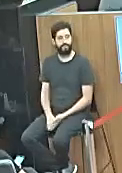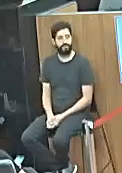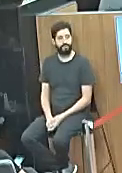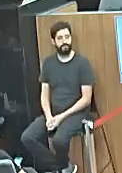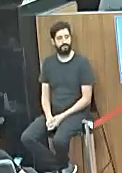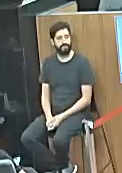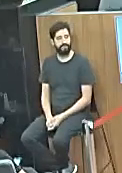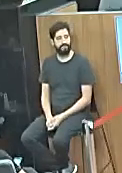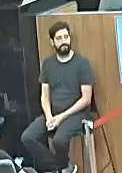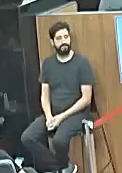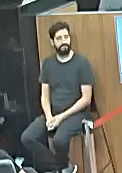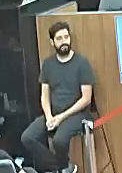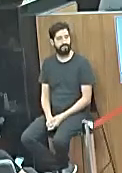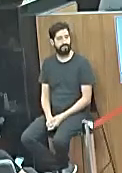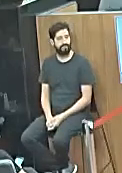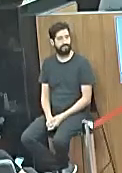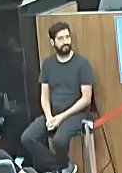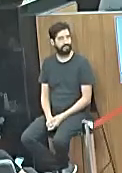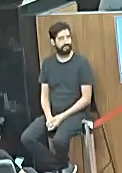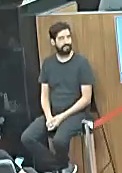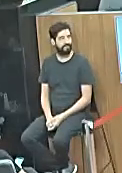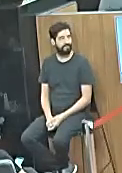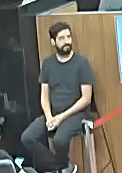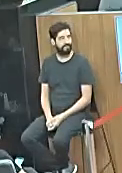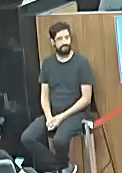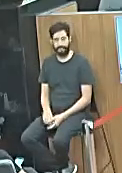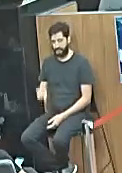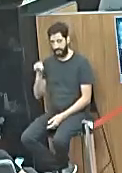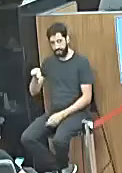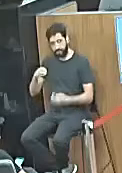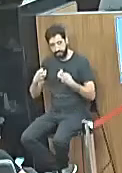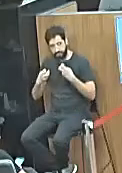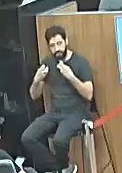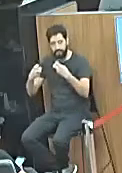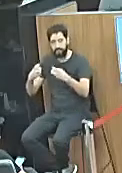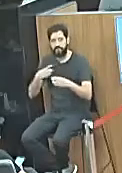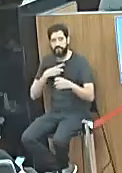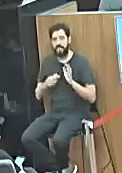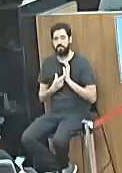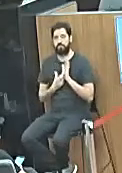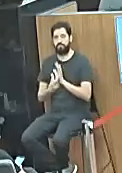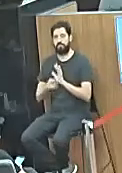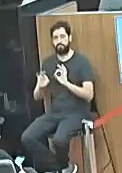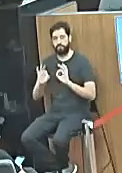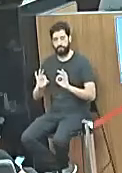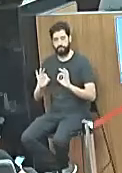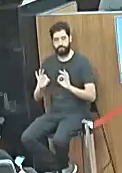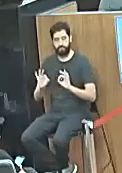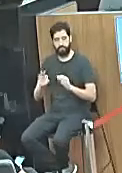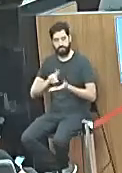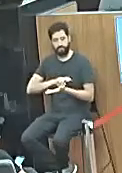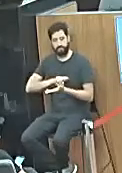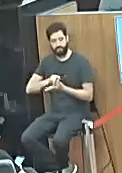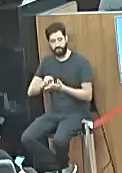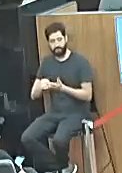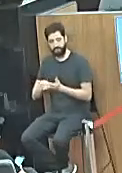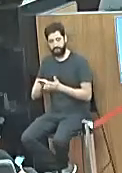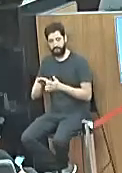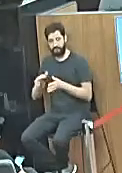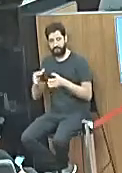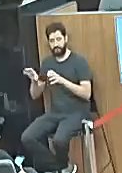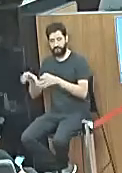estou vendo que esse auditório está muito bem representado por diversos segmentos na construção